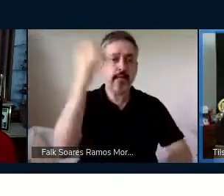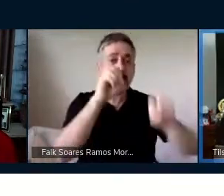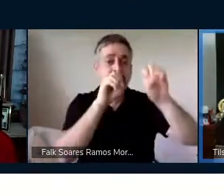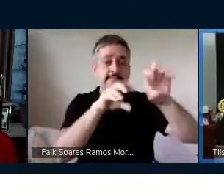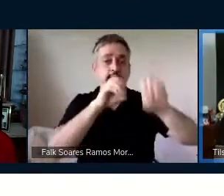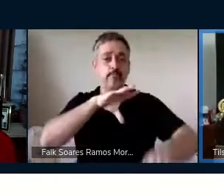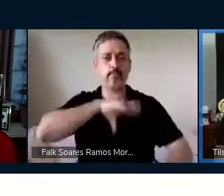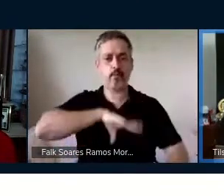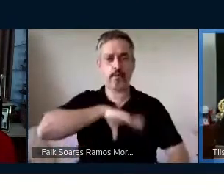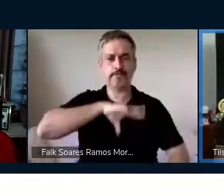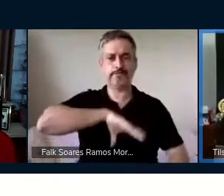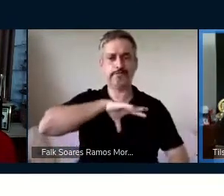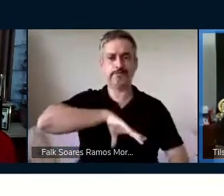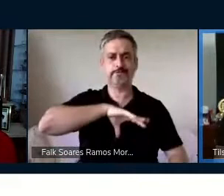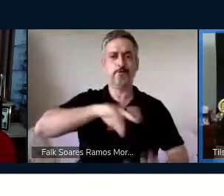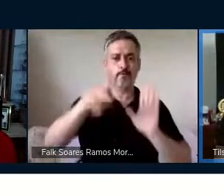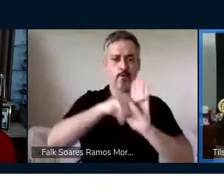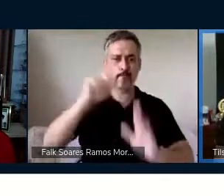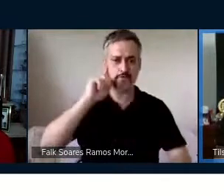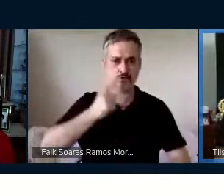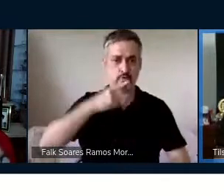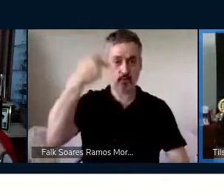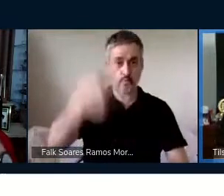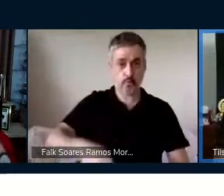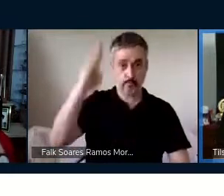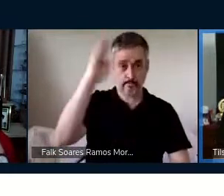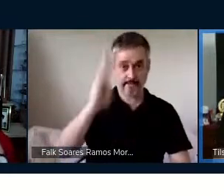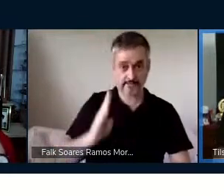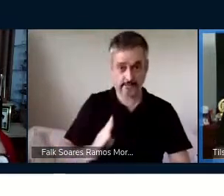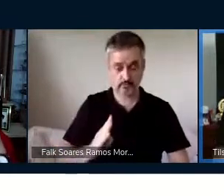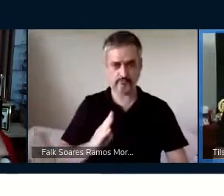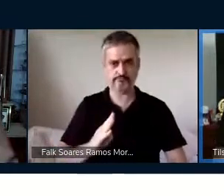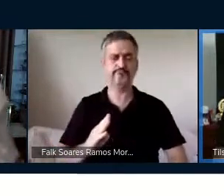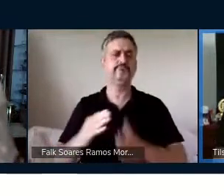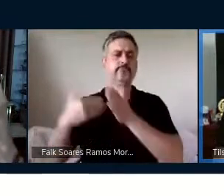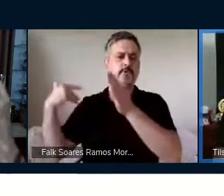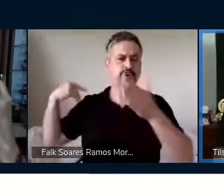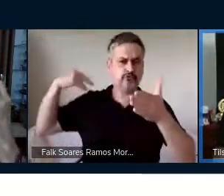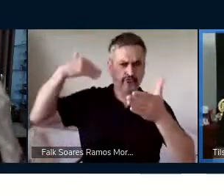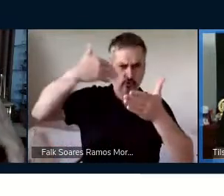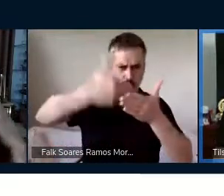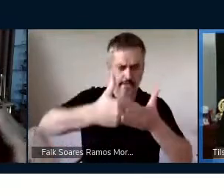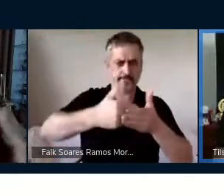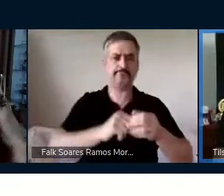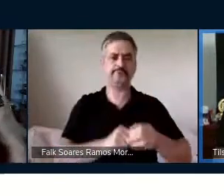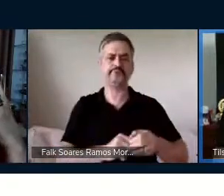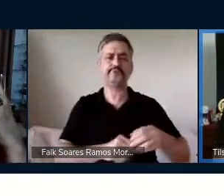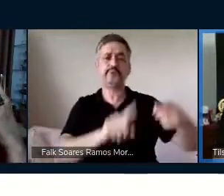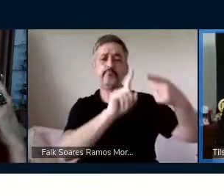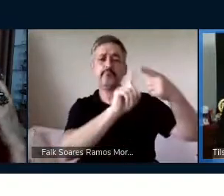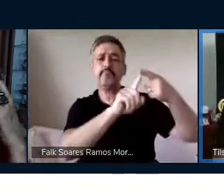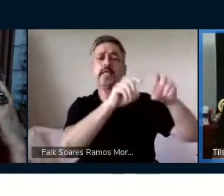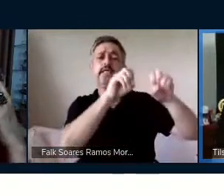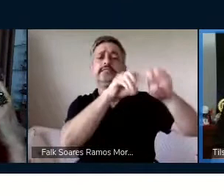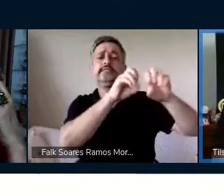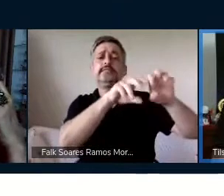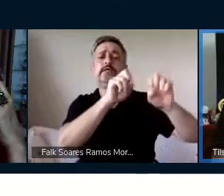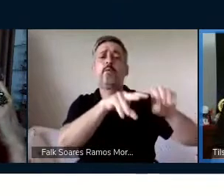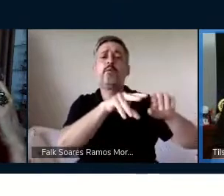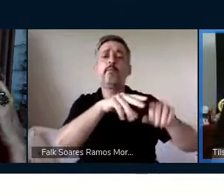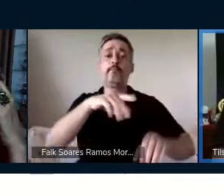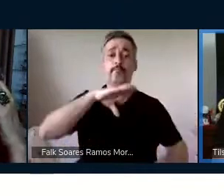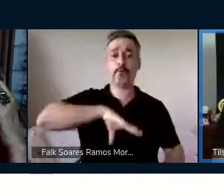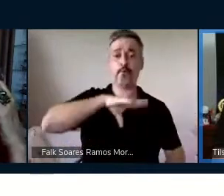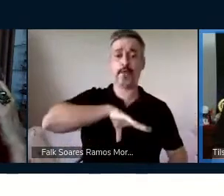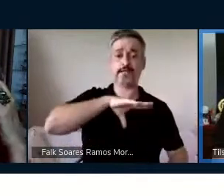Então, aqui é importante a importância do ensino da língua portuguesa para surdos no Brasil, um breve